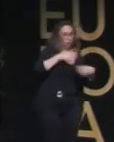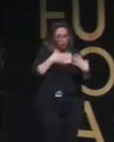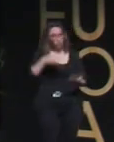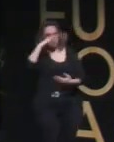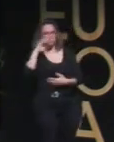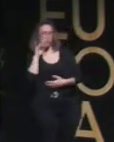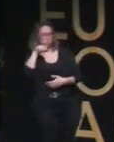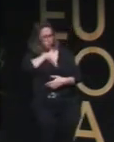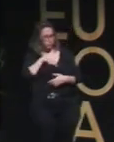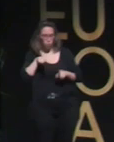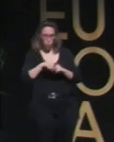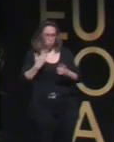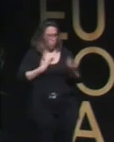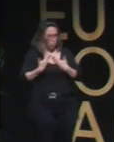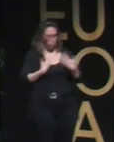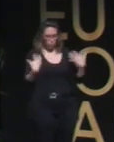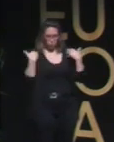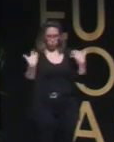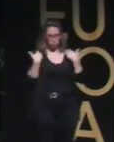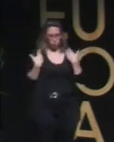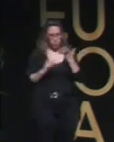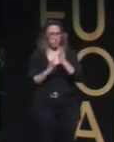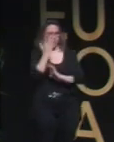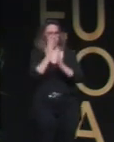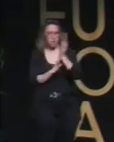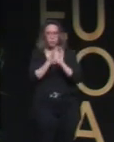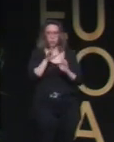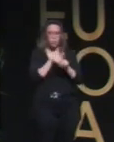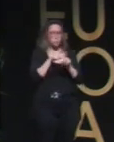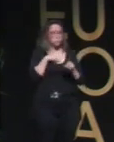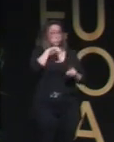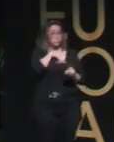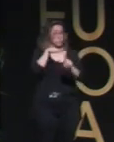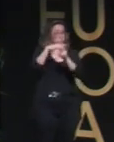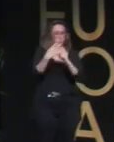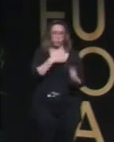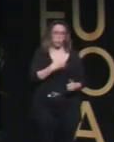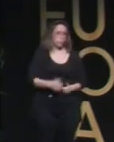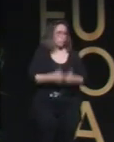esa erosión de las funciones paternas, que al final llegan a, no puedo más con esta historia, ¿no? Me tengo que